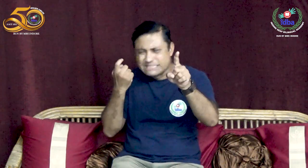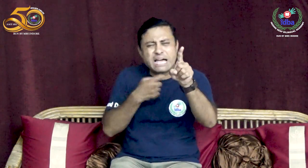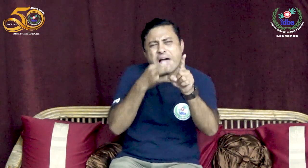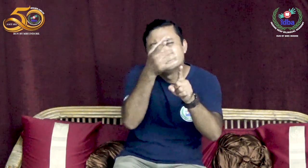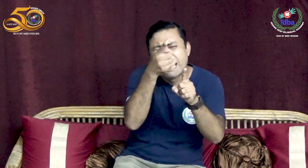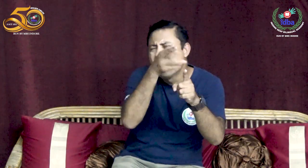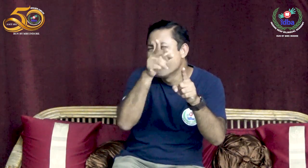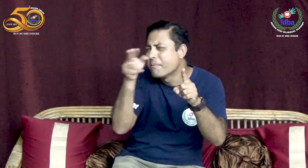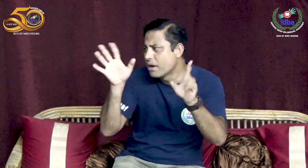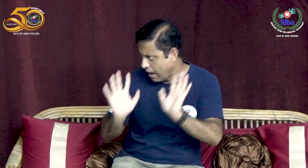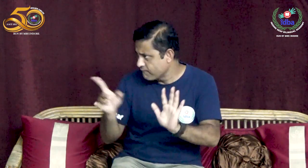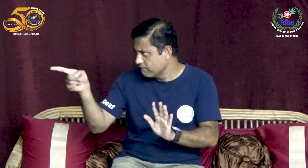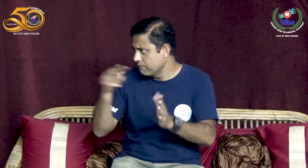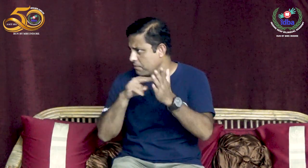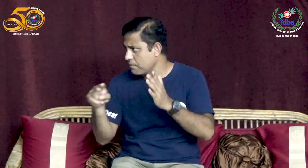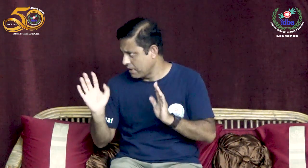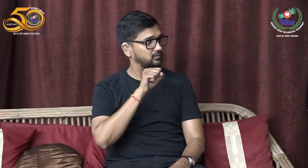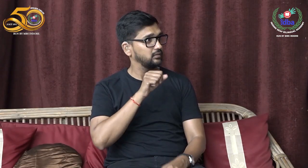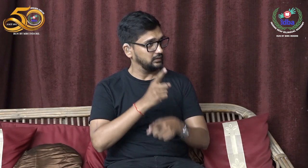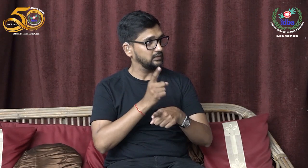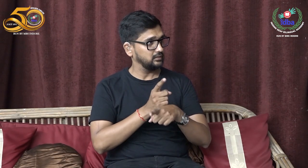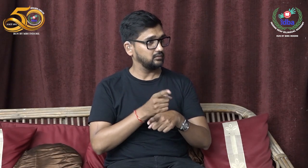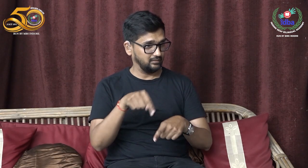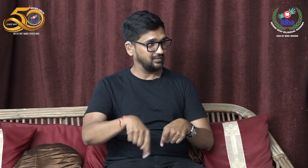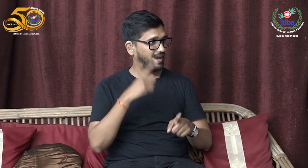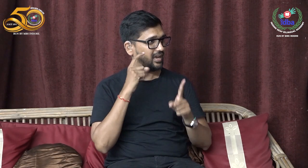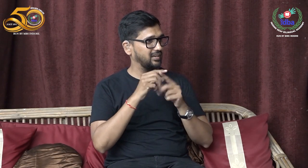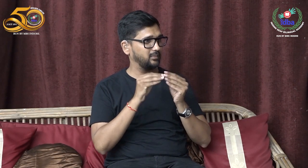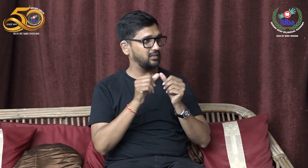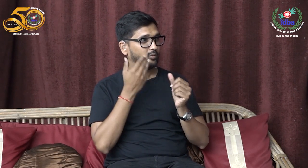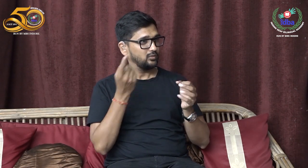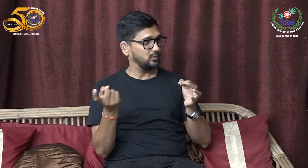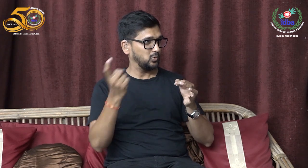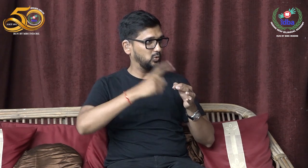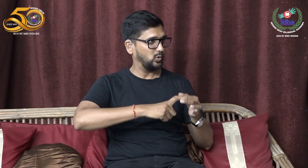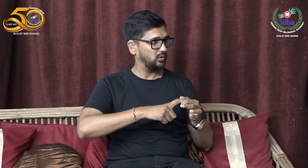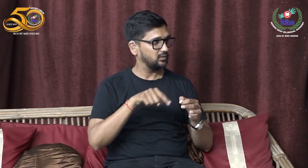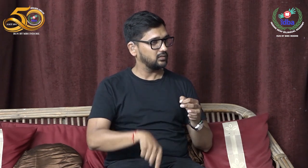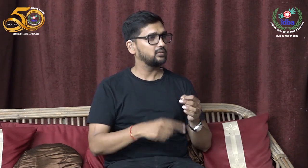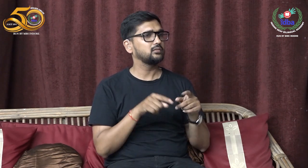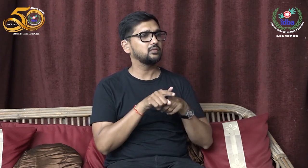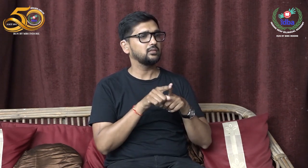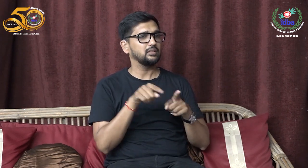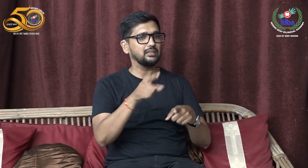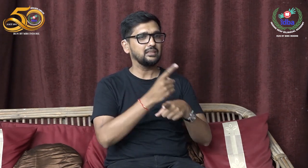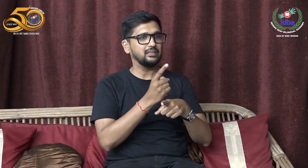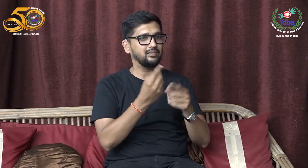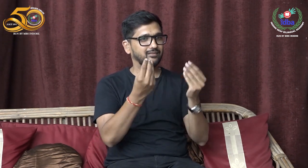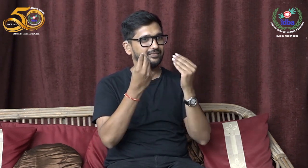या साइन में पढ़ाया था? आपको कभी लगा कि वो काम आया, आपको कुछ करेक्टेड हुआ कि हेयरिंग स्कूल से? जी हाँ, IDBA में जब मैंने अप्लाई किया था, तब